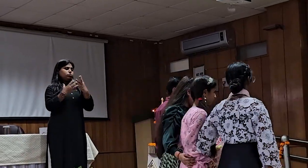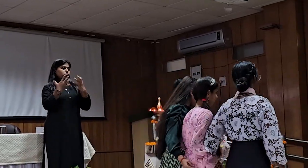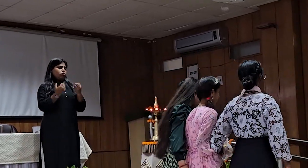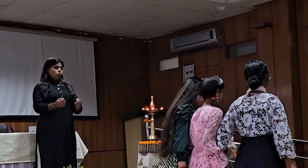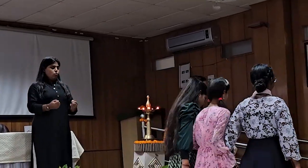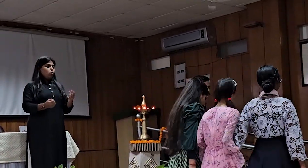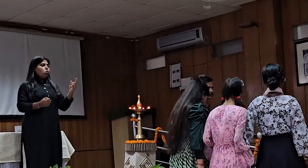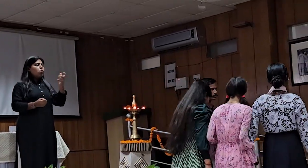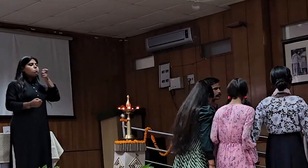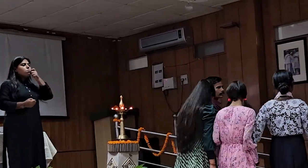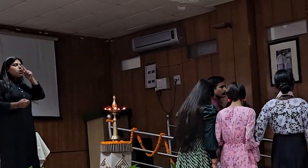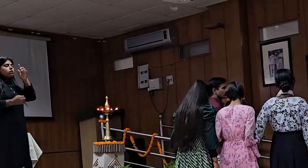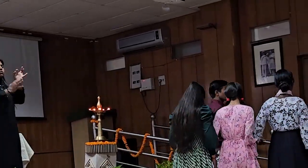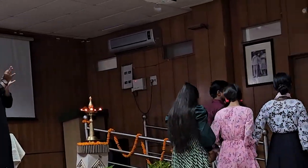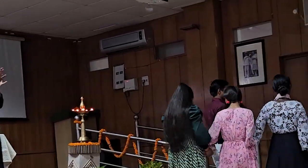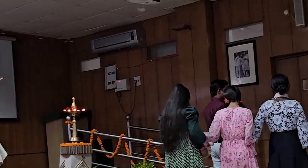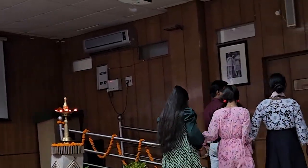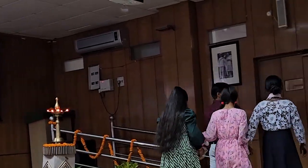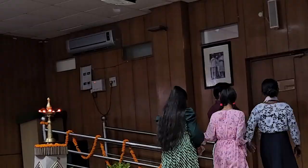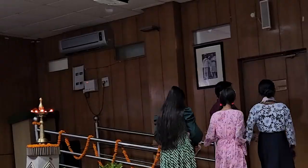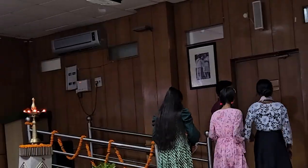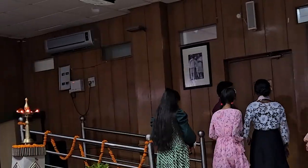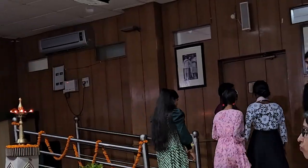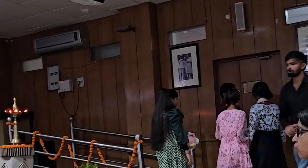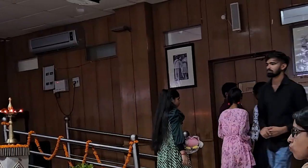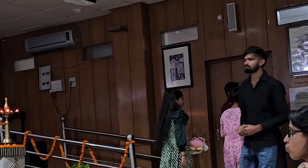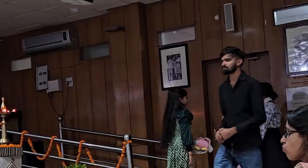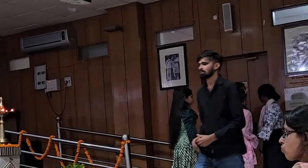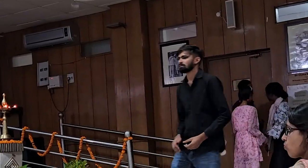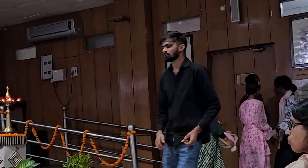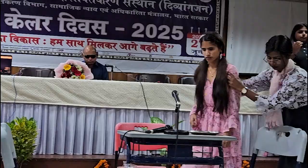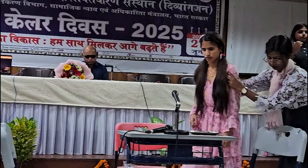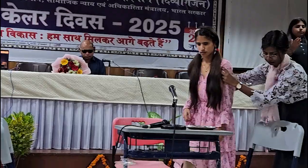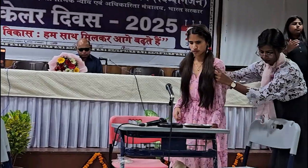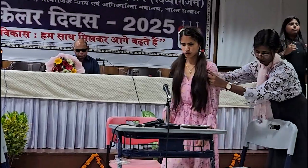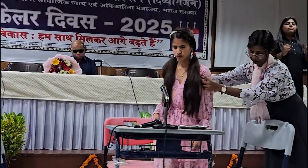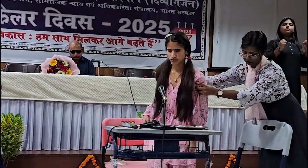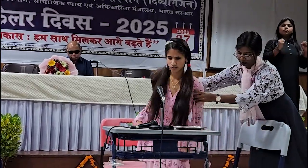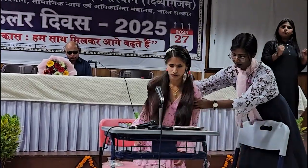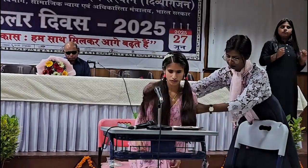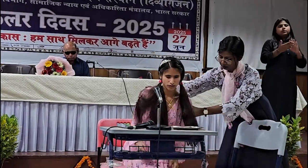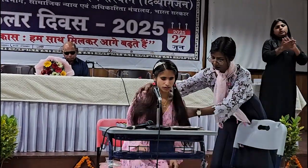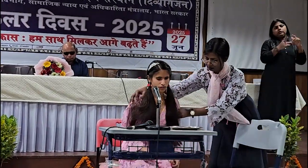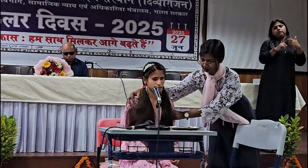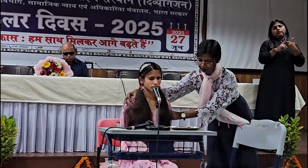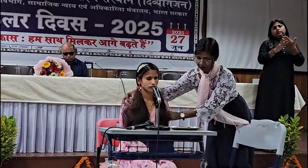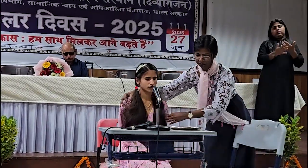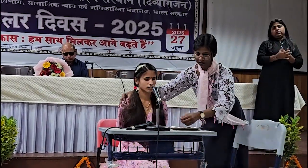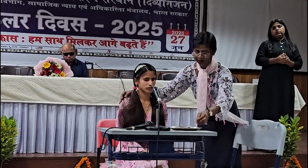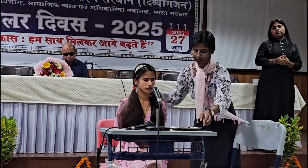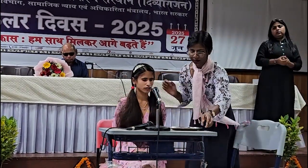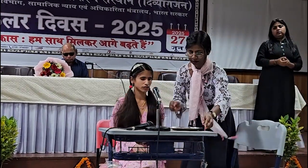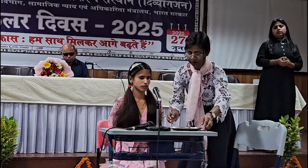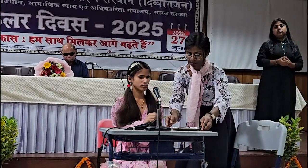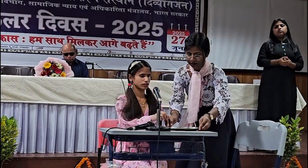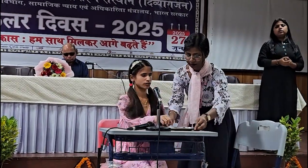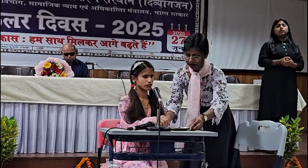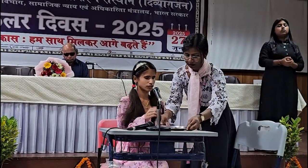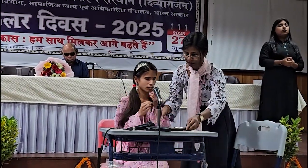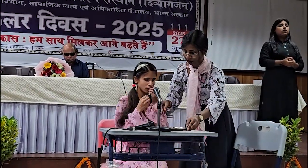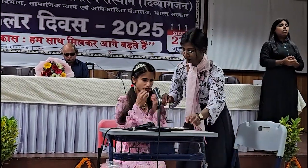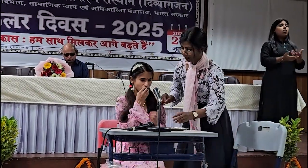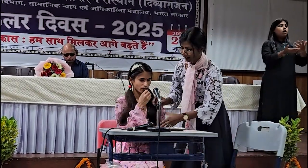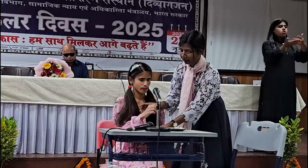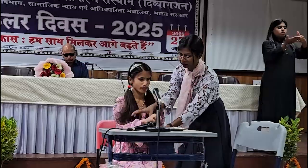समझाएं कि हेलन को अनुशासित करने के लिए उसे समझाना और उसे चम्मच से खाना